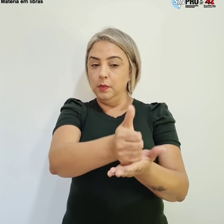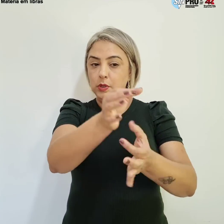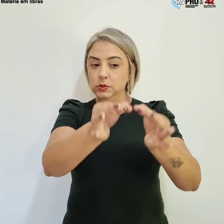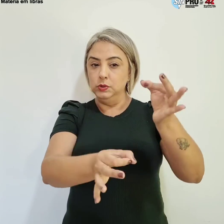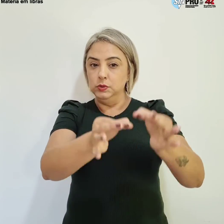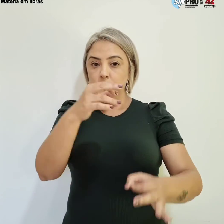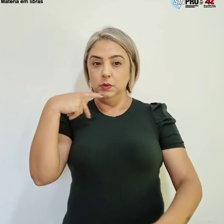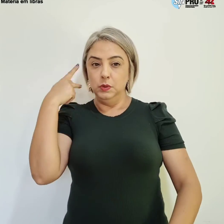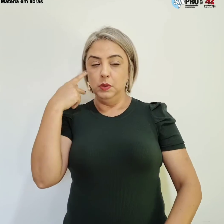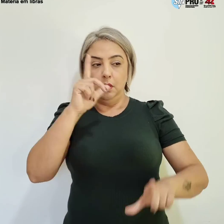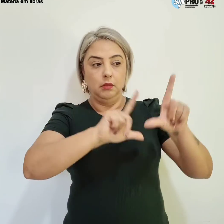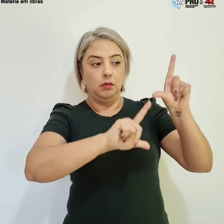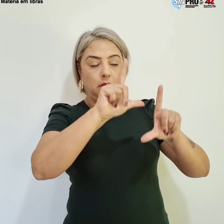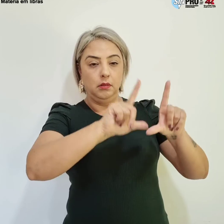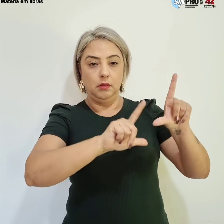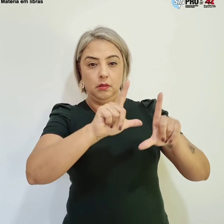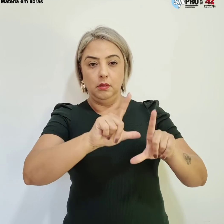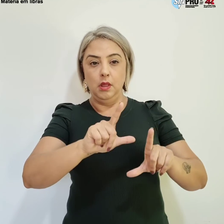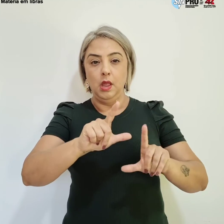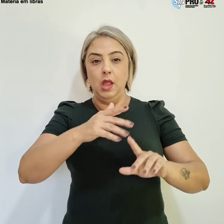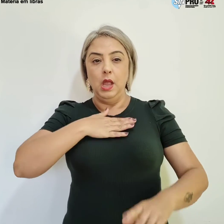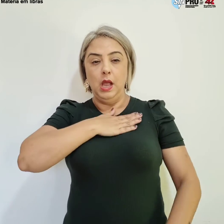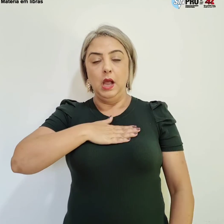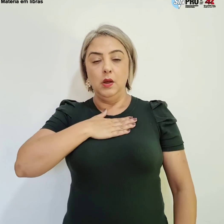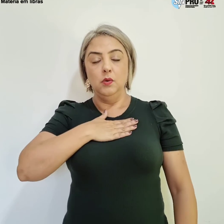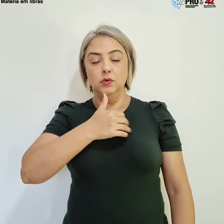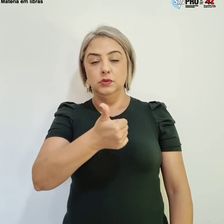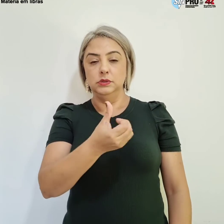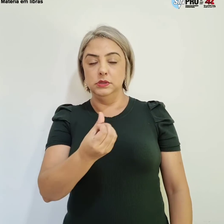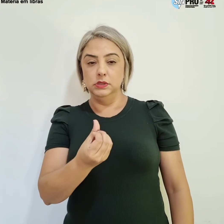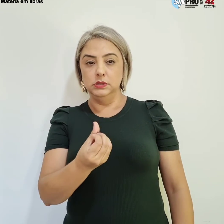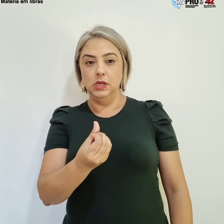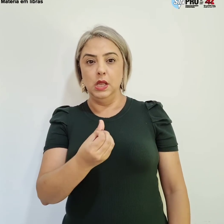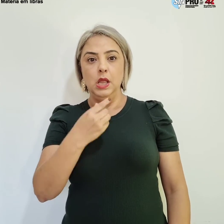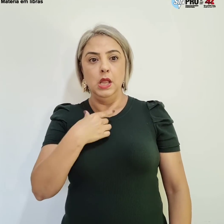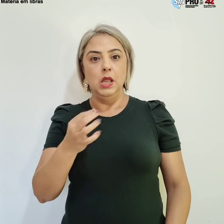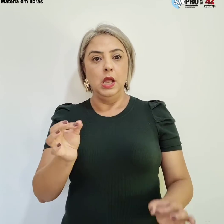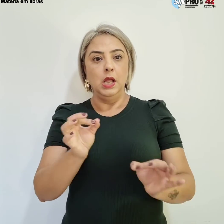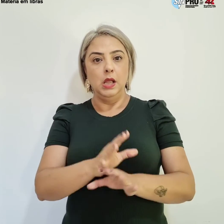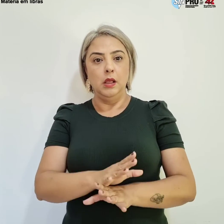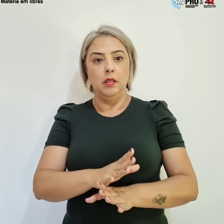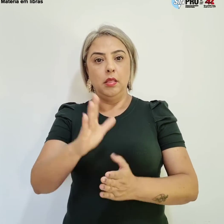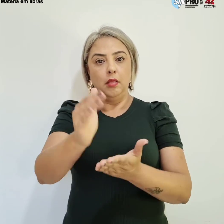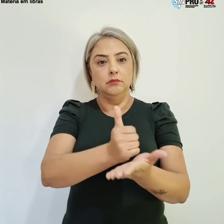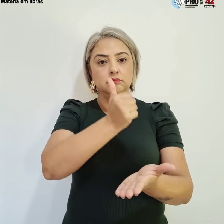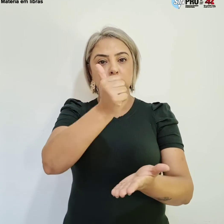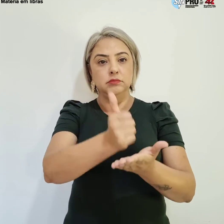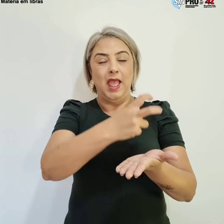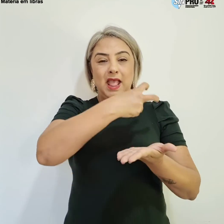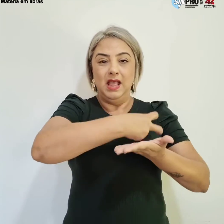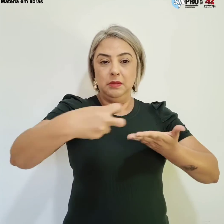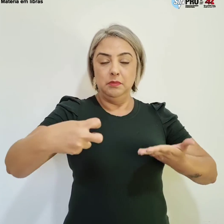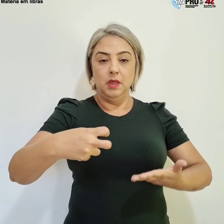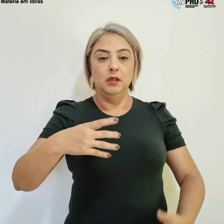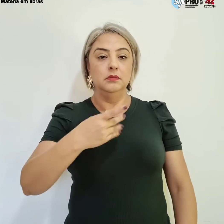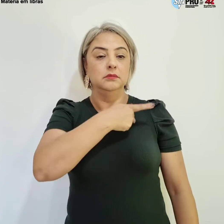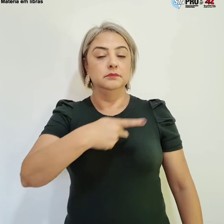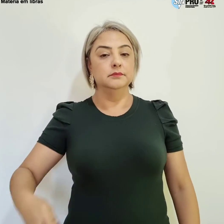e midiático em agosto de 2016, que culminou com o impeachment da presidente Dilma Rousseff, do